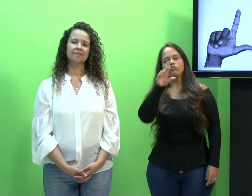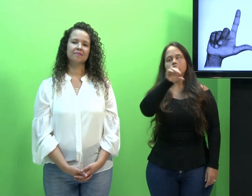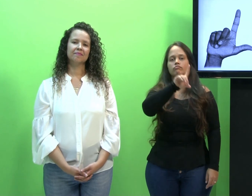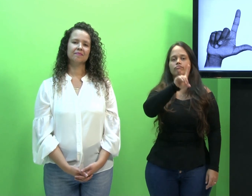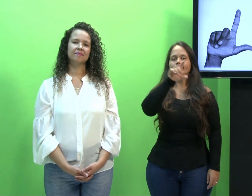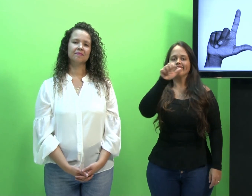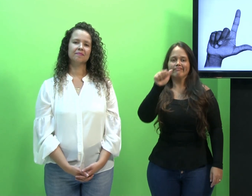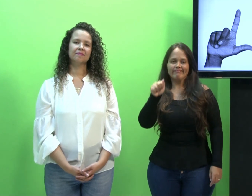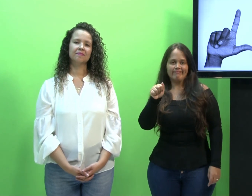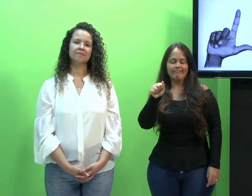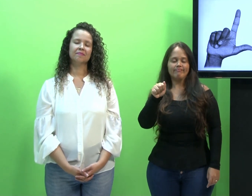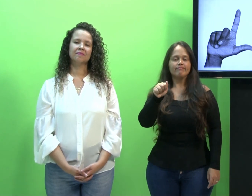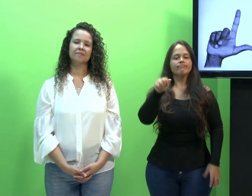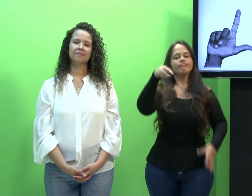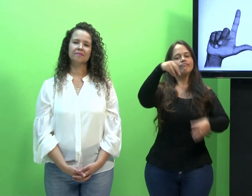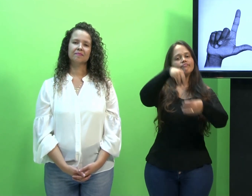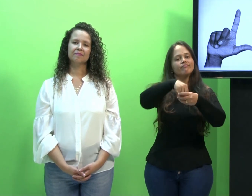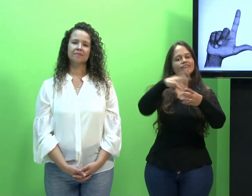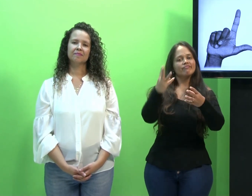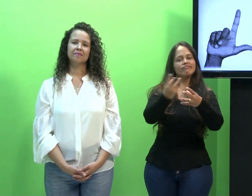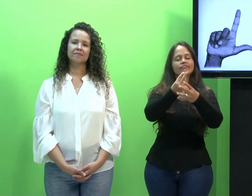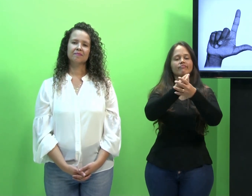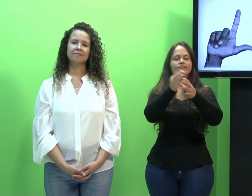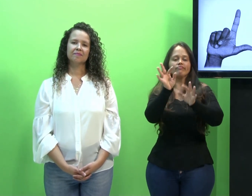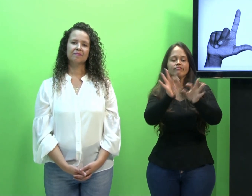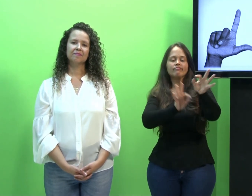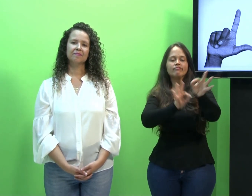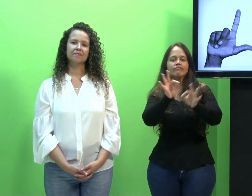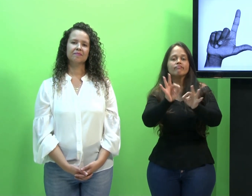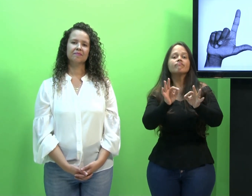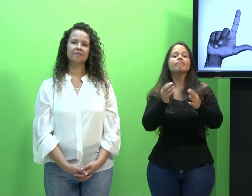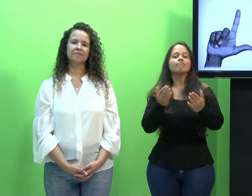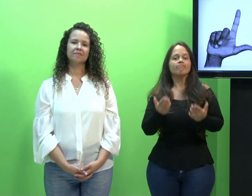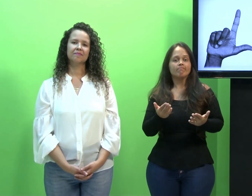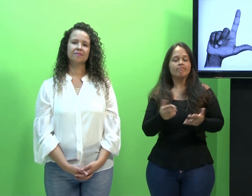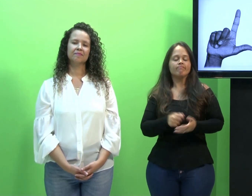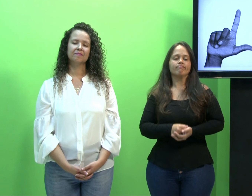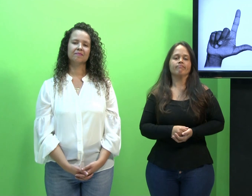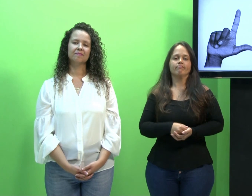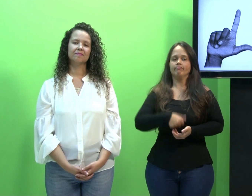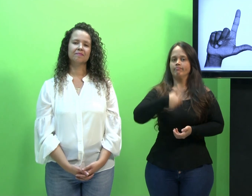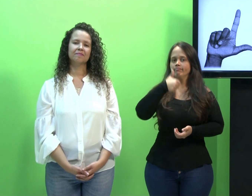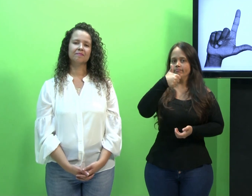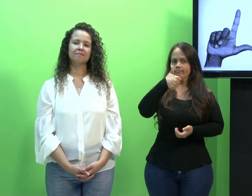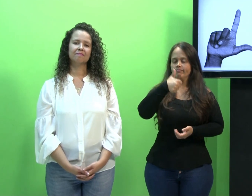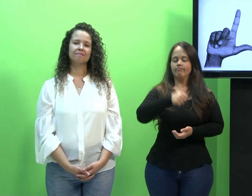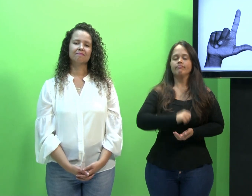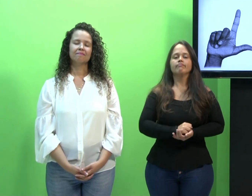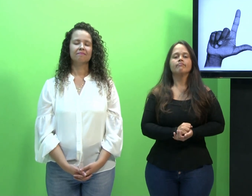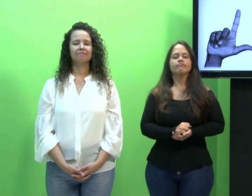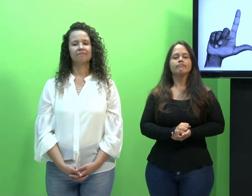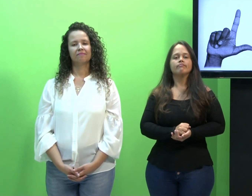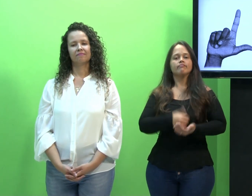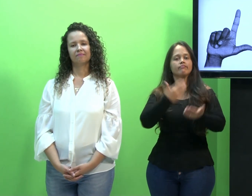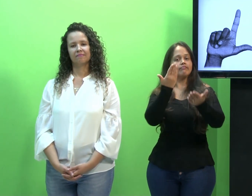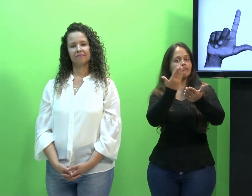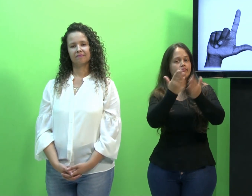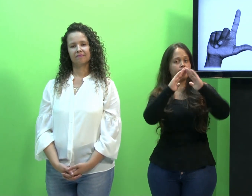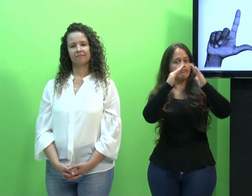deficiência auditiva por meio da organização de 1. Escolas e